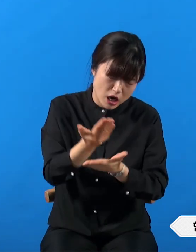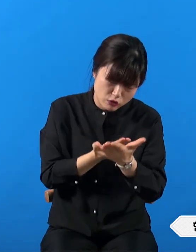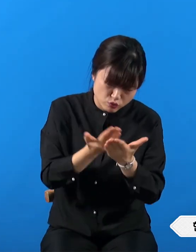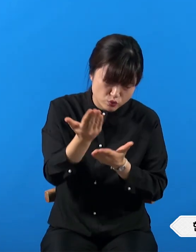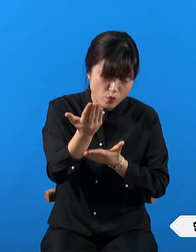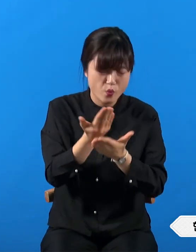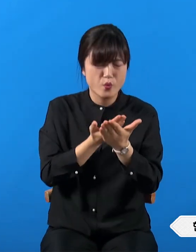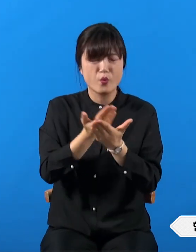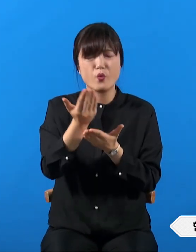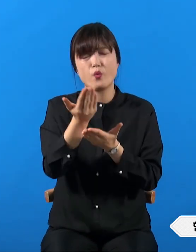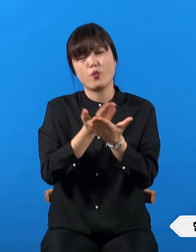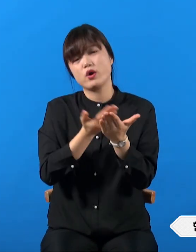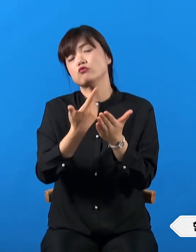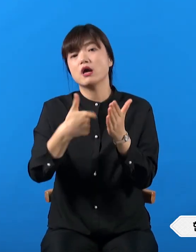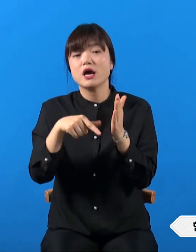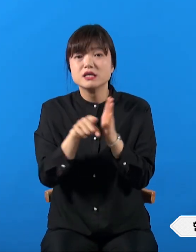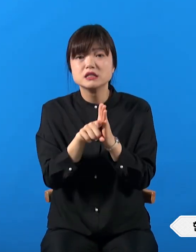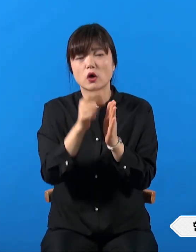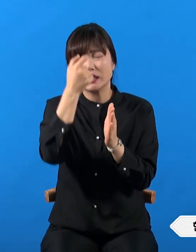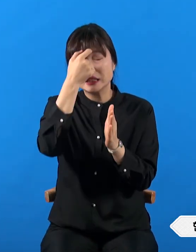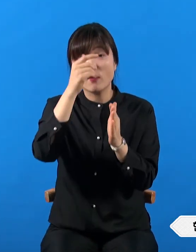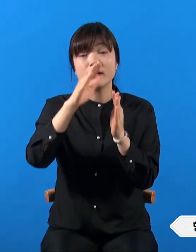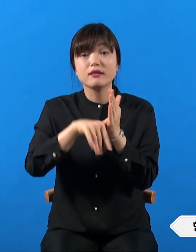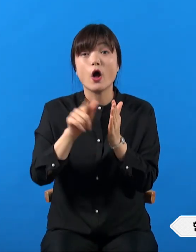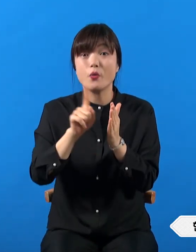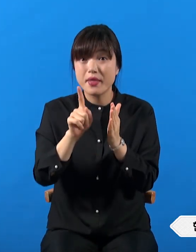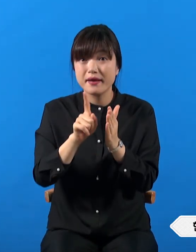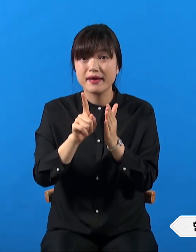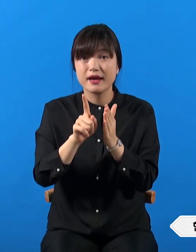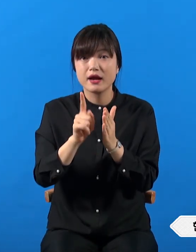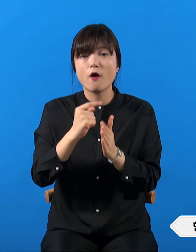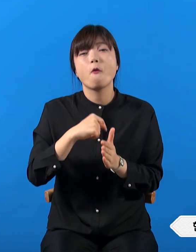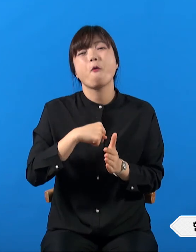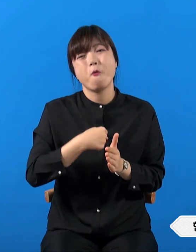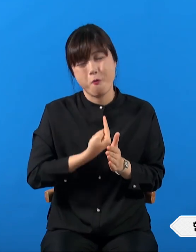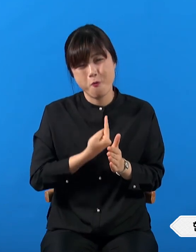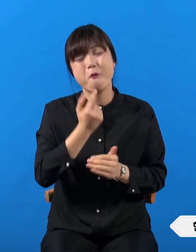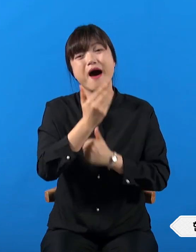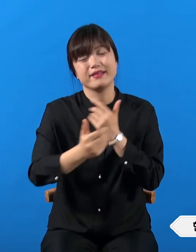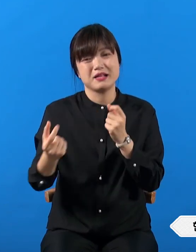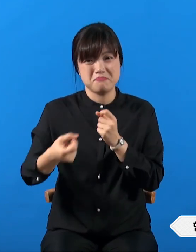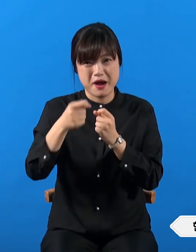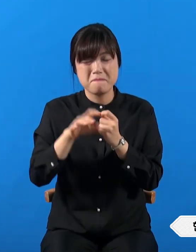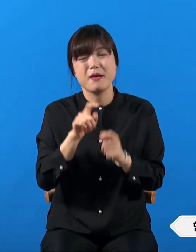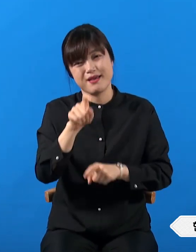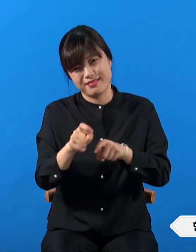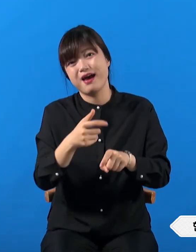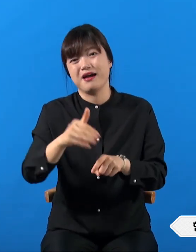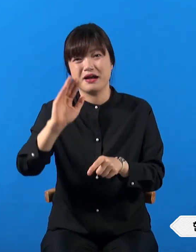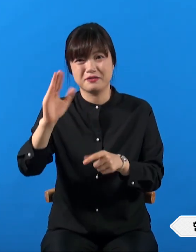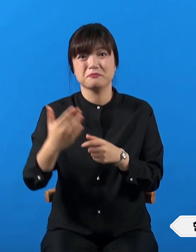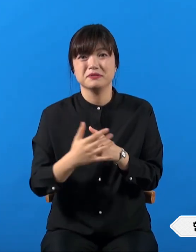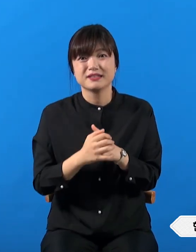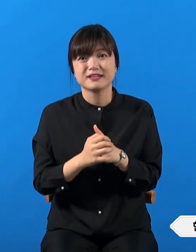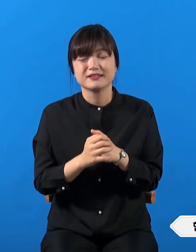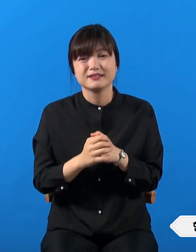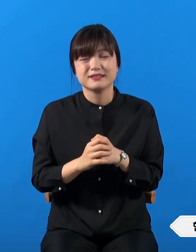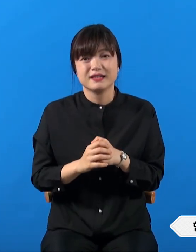나누면서 교제하고 교통하기 위해서 기도할 때는, 그때는 홀로 하나님 앞에 나아가야 합니다.